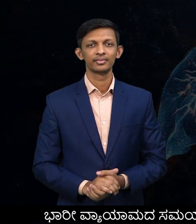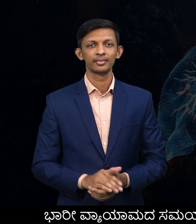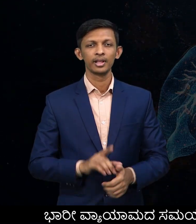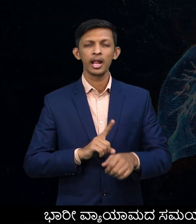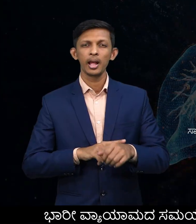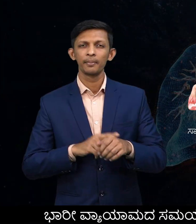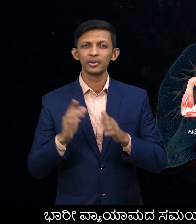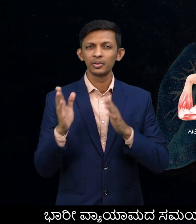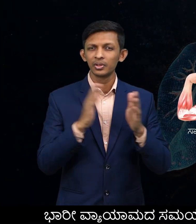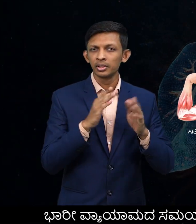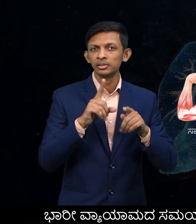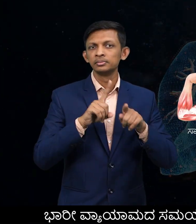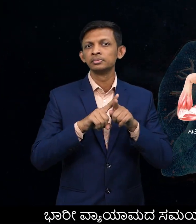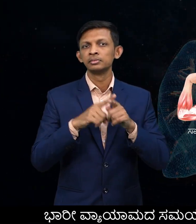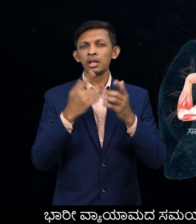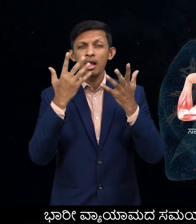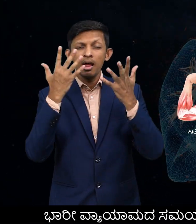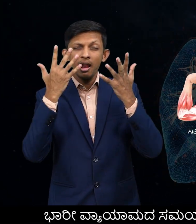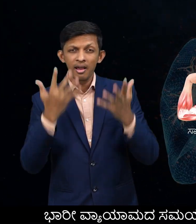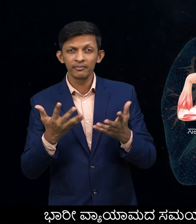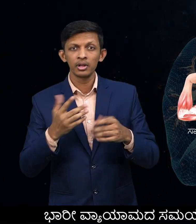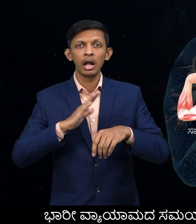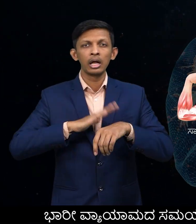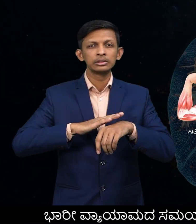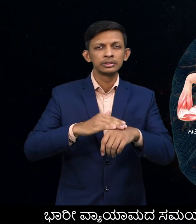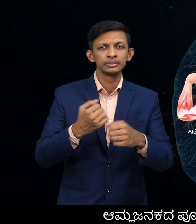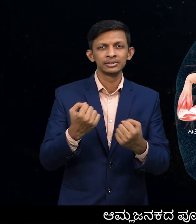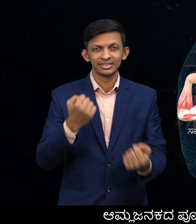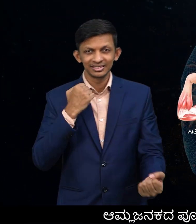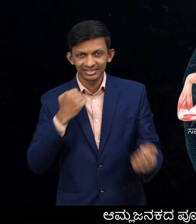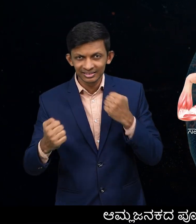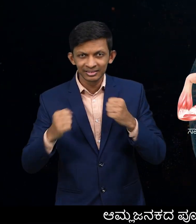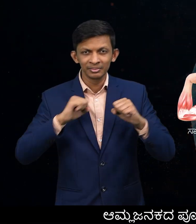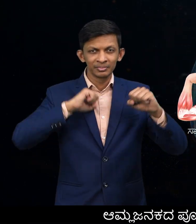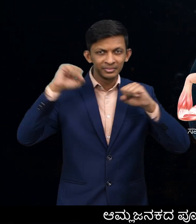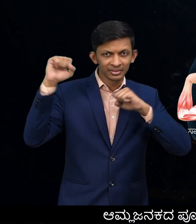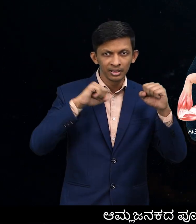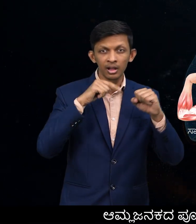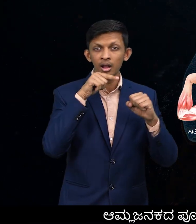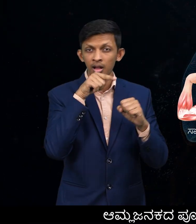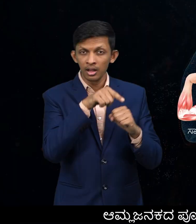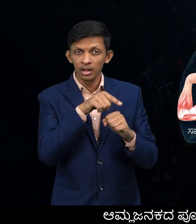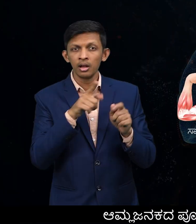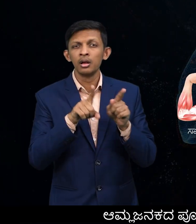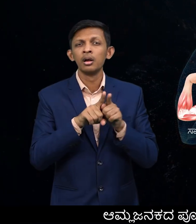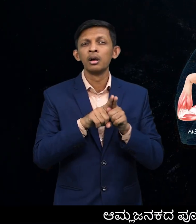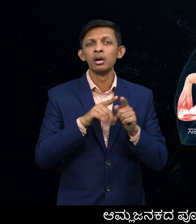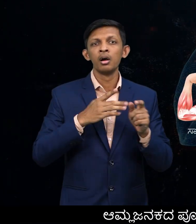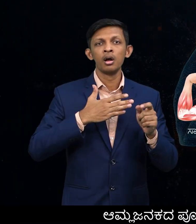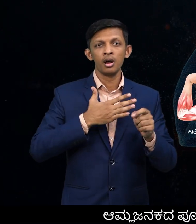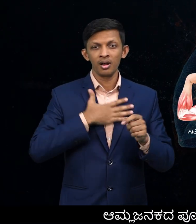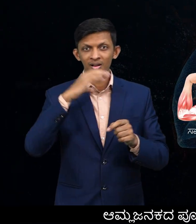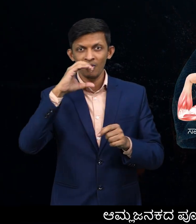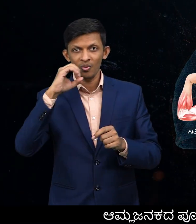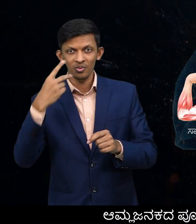ಭಾರಿ ವ್ಯಾಯಾಮದ ಸಮಯದಲ್ಲಿ ನಮ್ಮ ಸ್ನಾಯು ಜೀವಕೋಶಗಳಿಗೆ ಆಮ್ಲಜನಕದ ಪೂರೈಕೆಯು ಸಾಕಷ್ಟಲ್ಲದಿದ್ದಾಗ